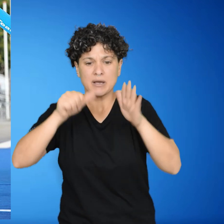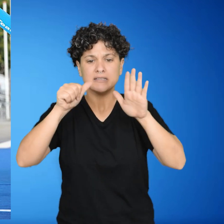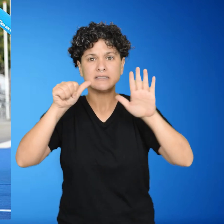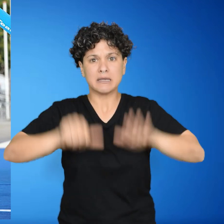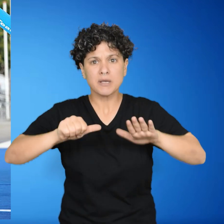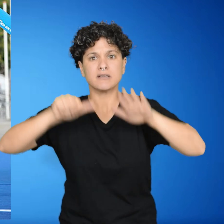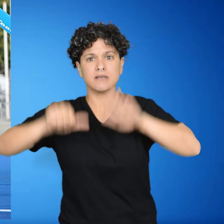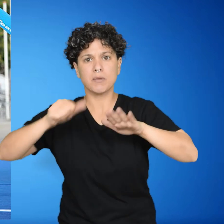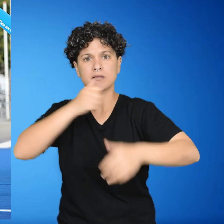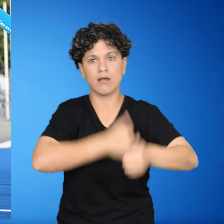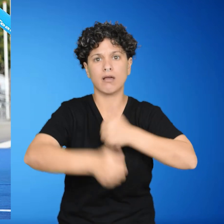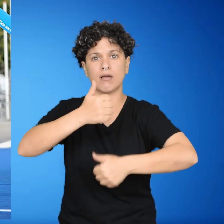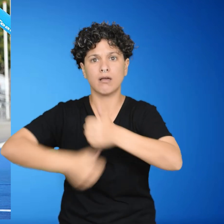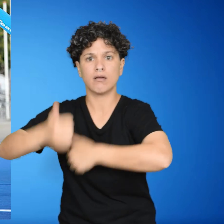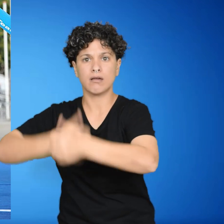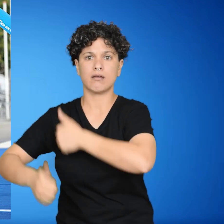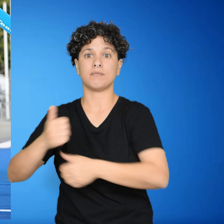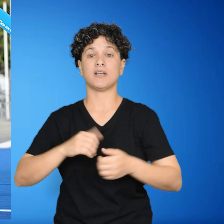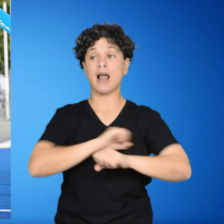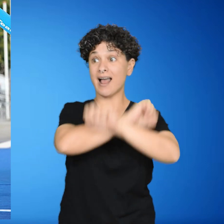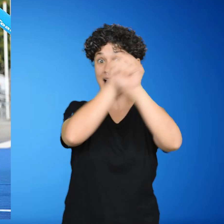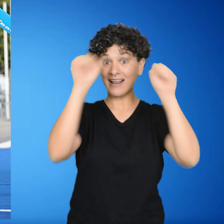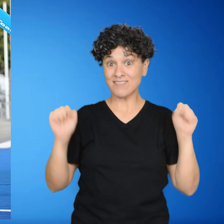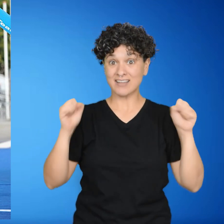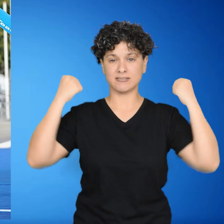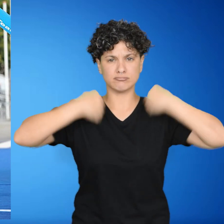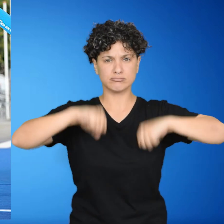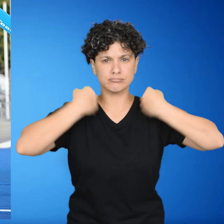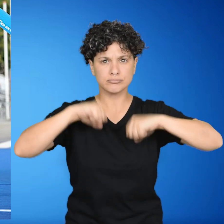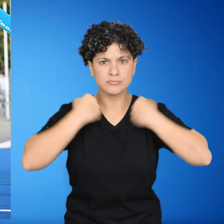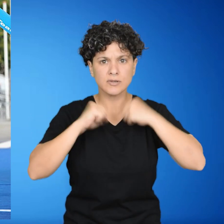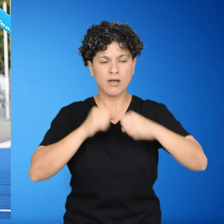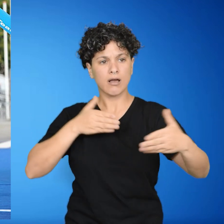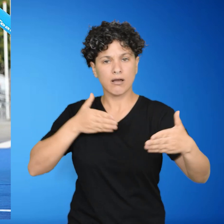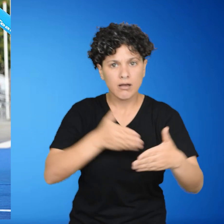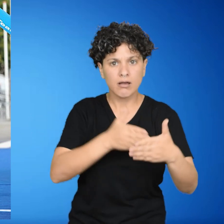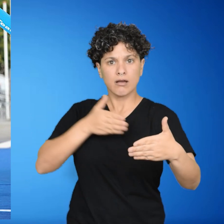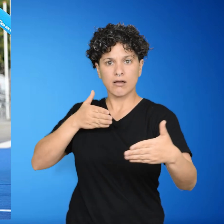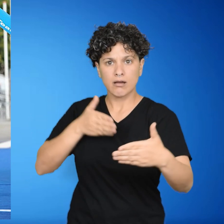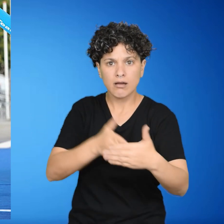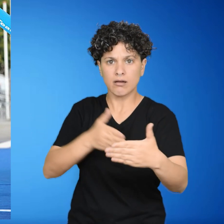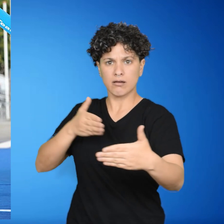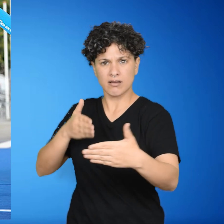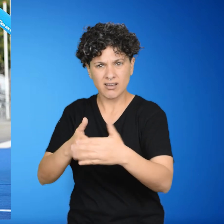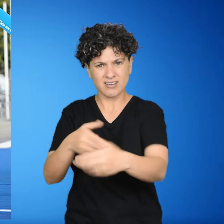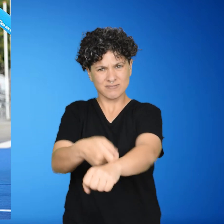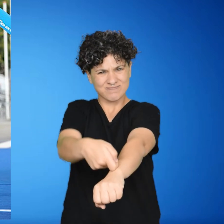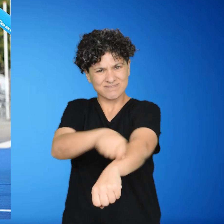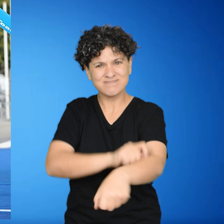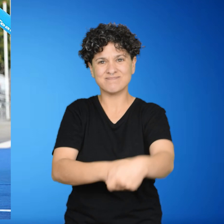meses desde que se levantaba y en cada entrenamiento se enfrentaba a una nueva Barrera a un nuevo